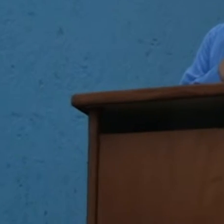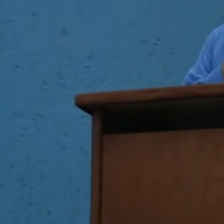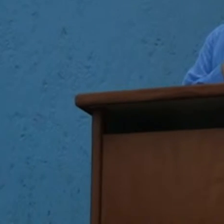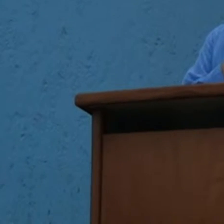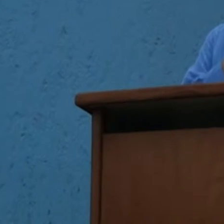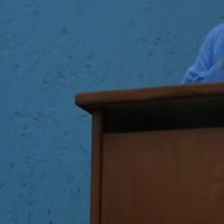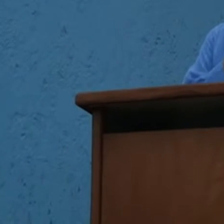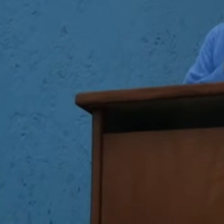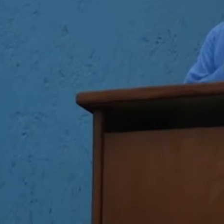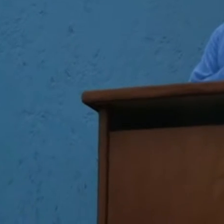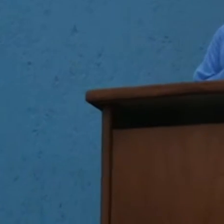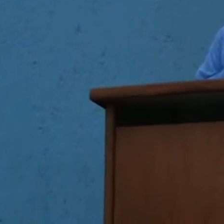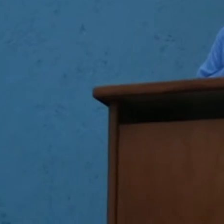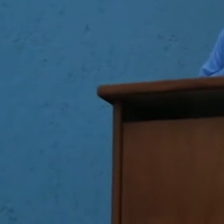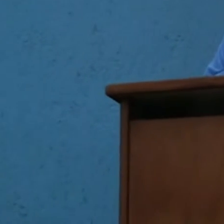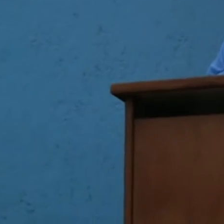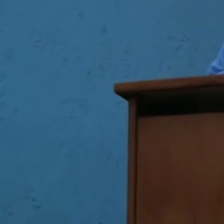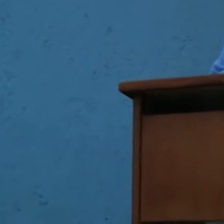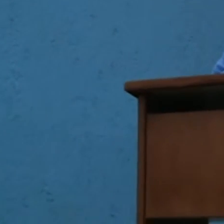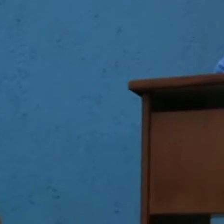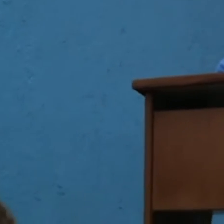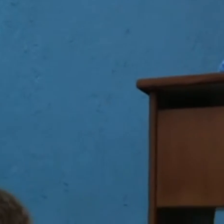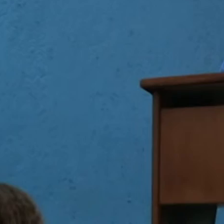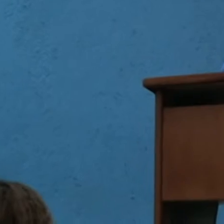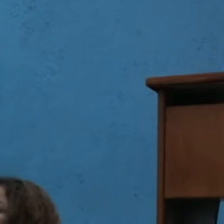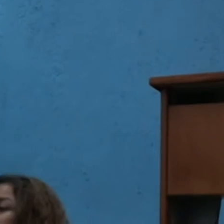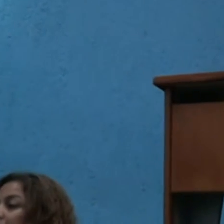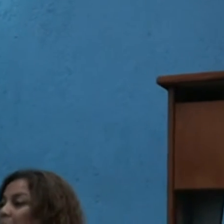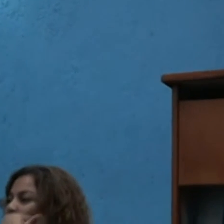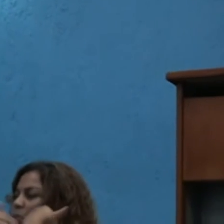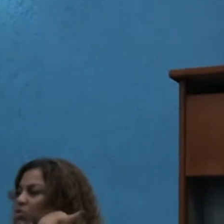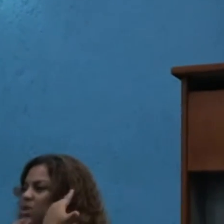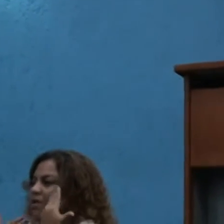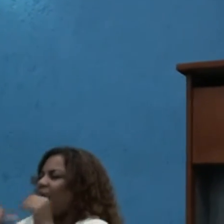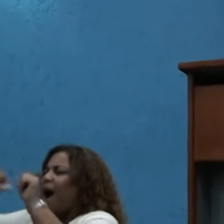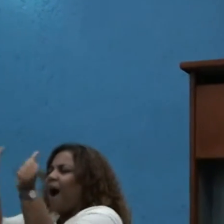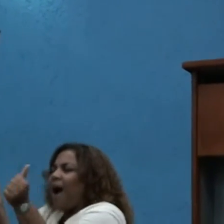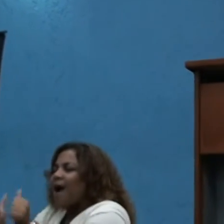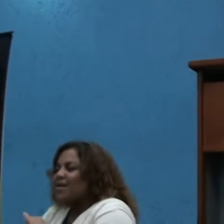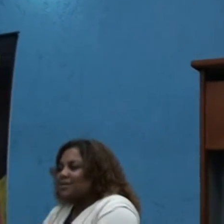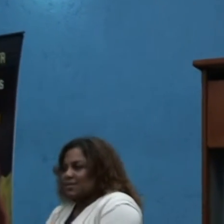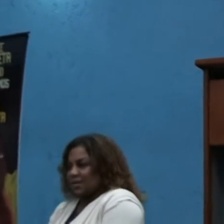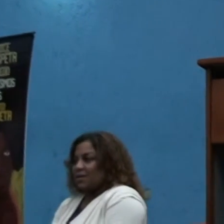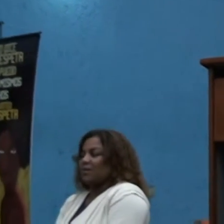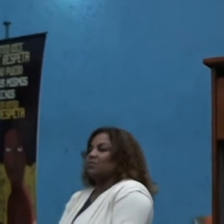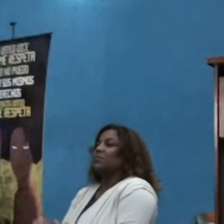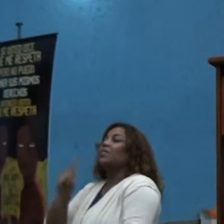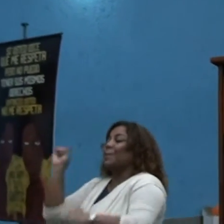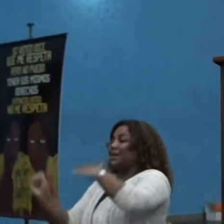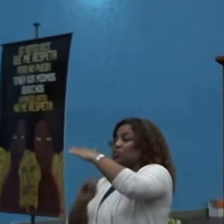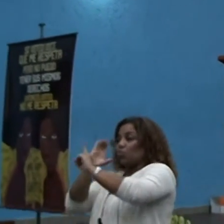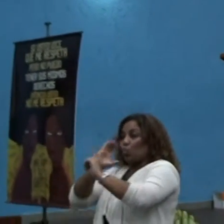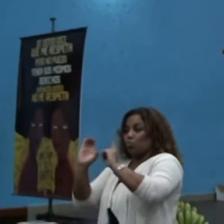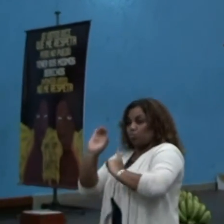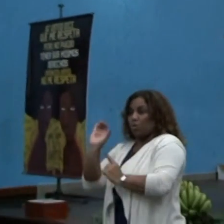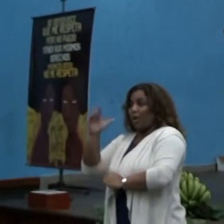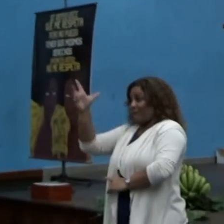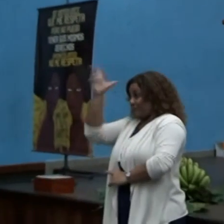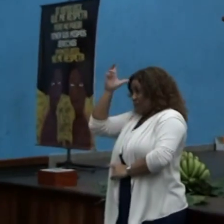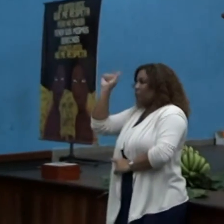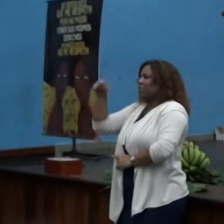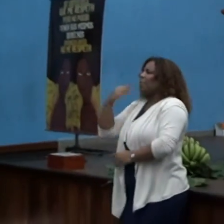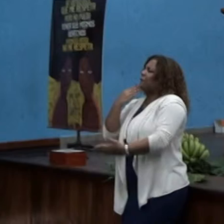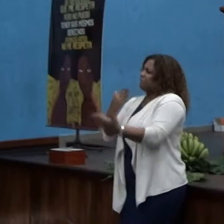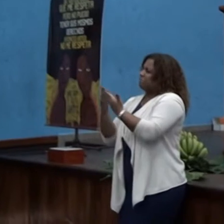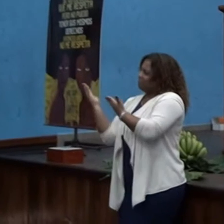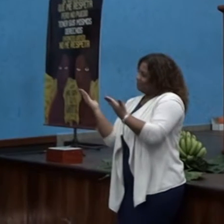El señor Yair Cabra, en la Conservación y Registro de Arte del INPUD, del Instituto de Cultura del Estado Falcón.